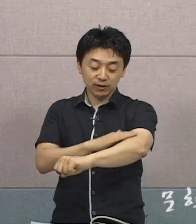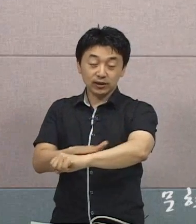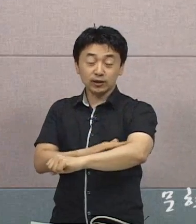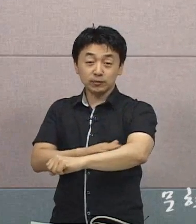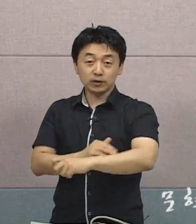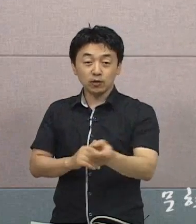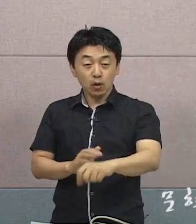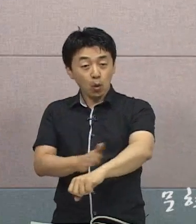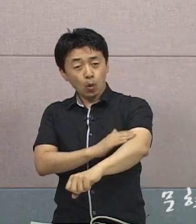이렇게 씁니다. 그래서